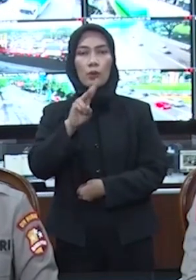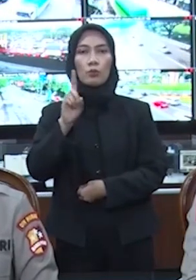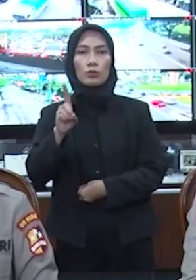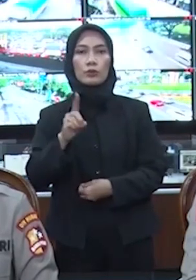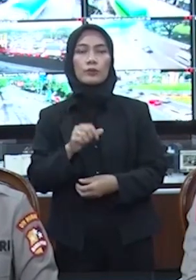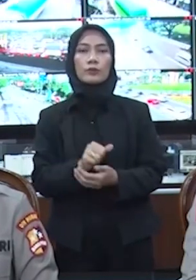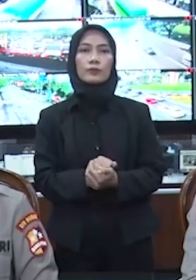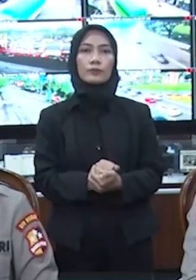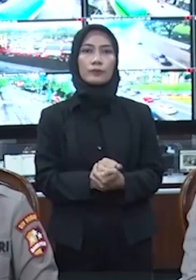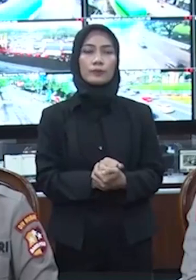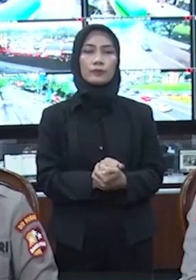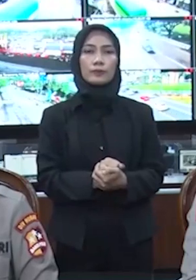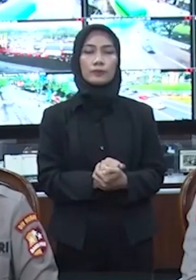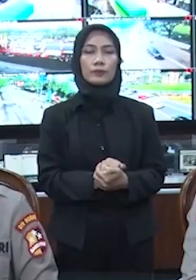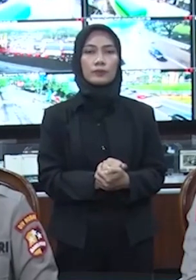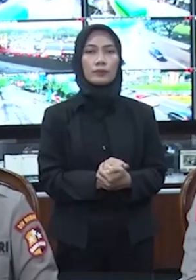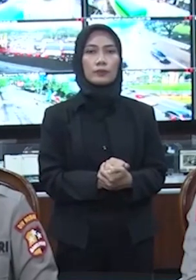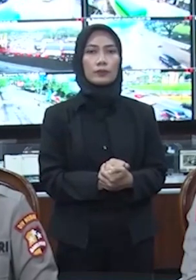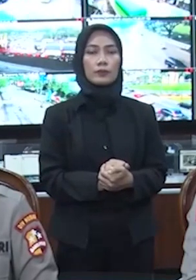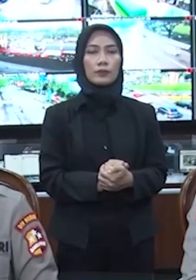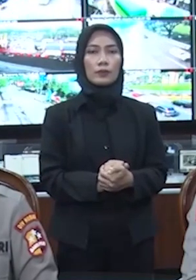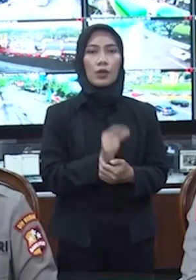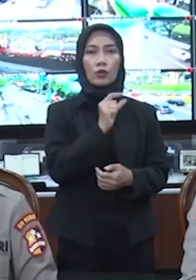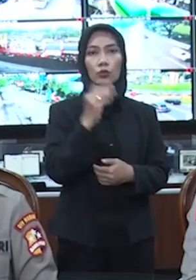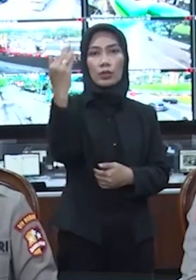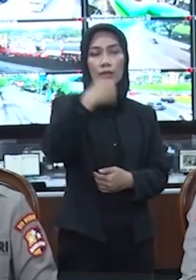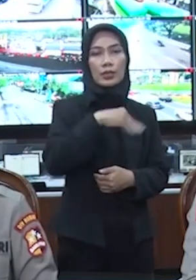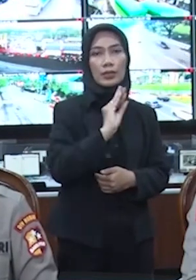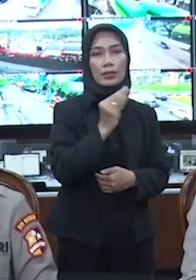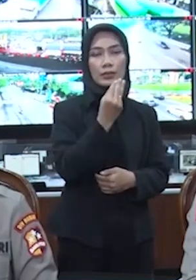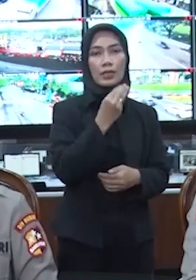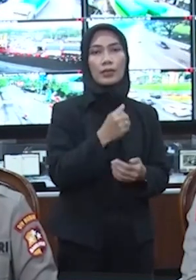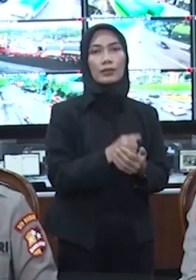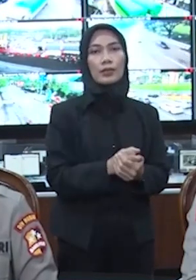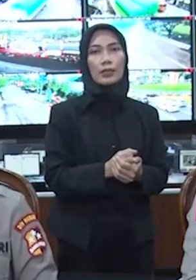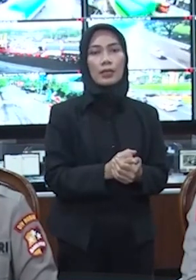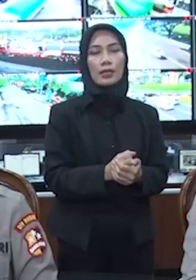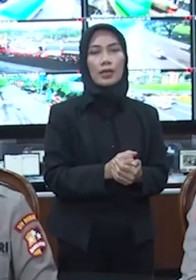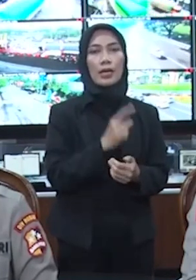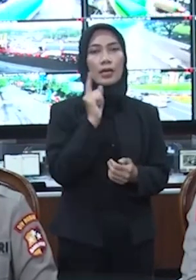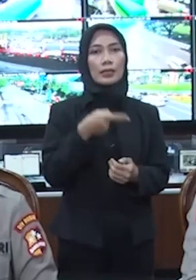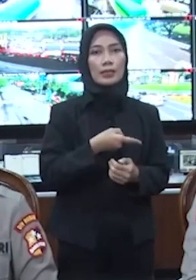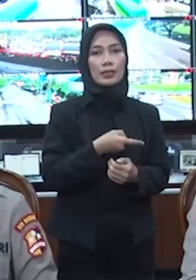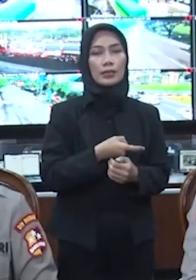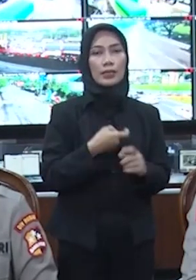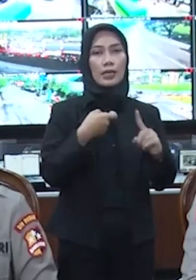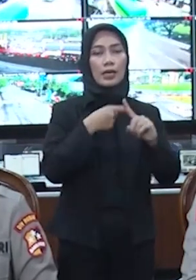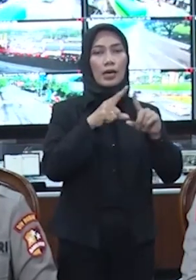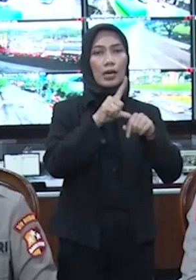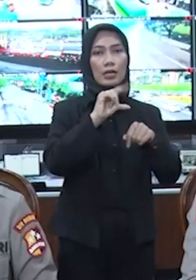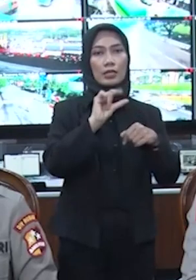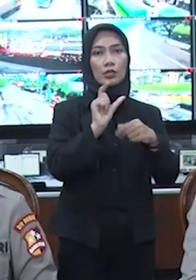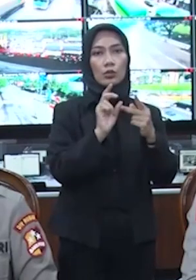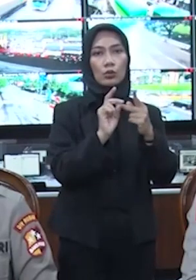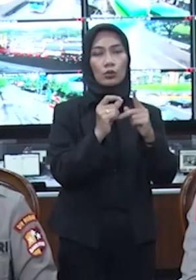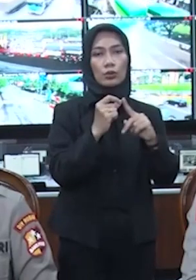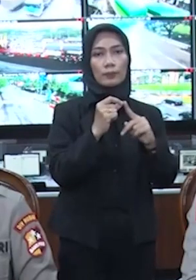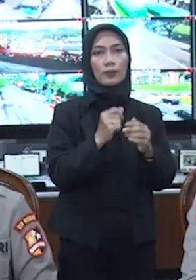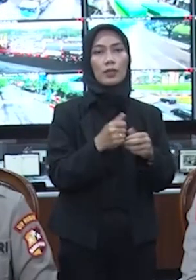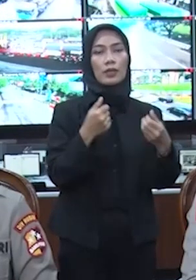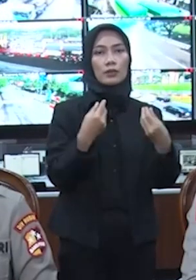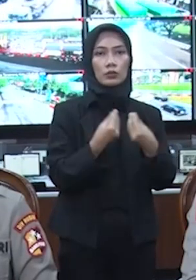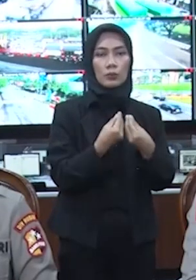Sedangkan untuk yang masuk Jakarta melalui GT tol kaliurip Utama 1 sebanyak